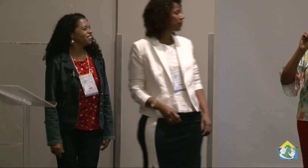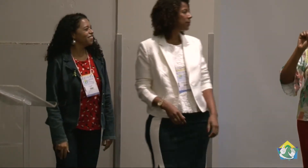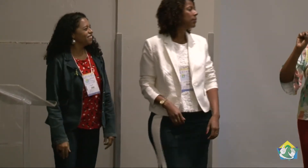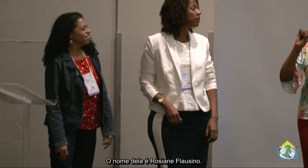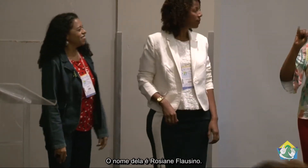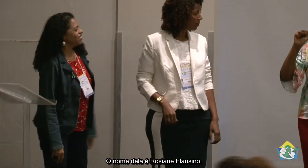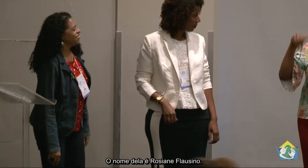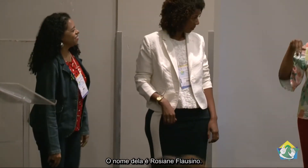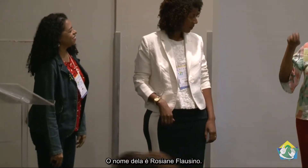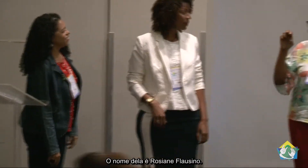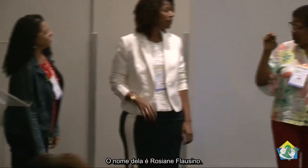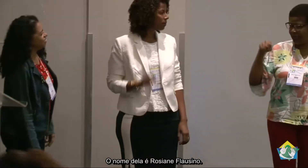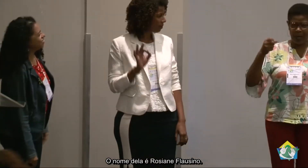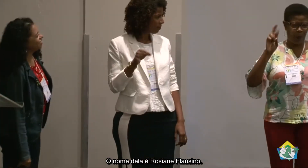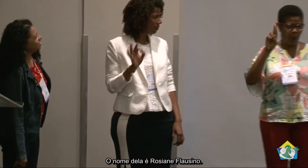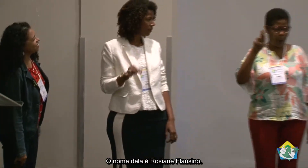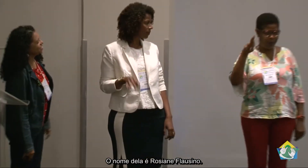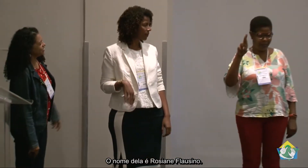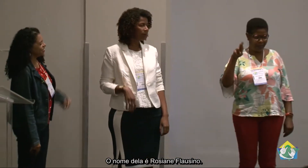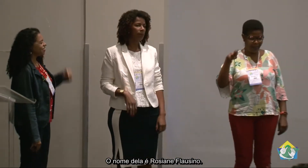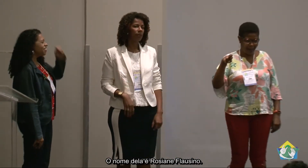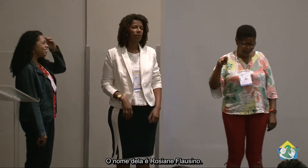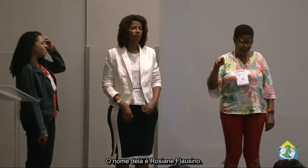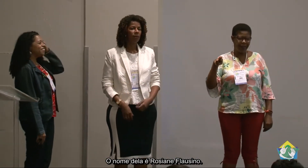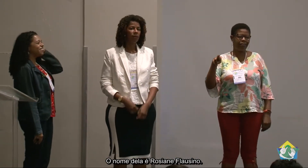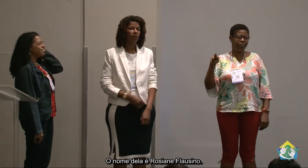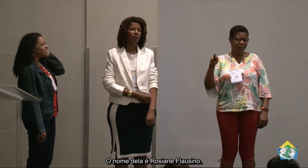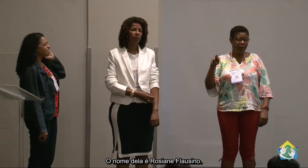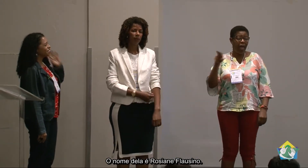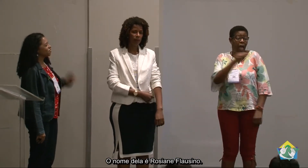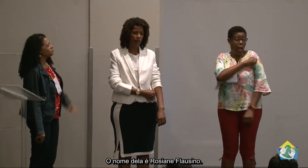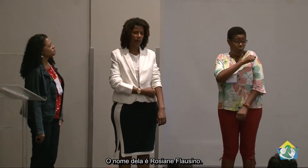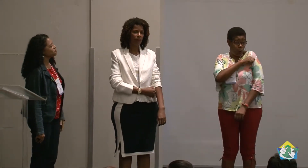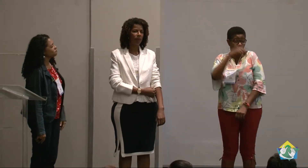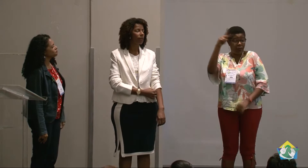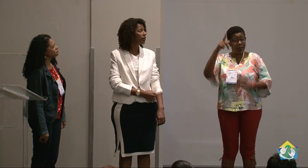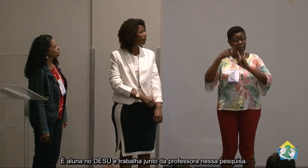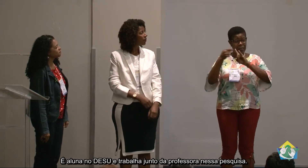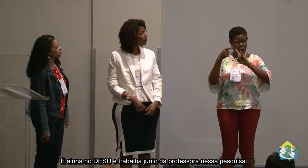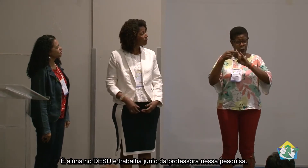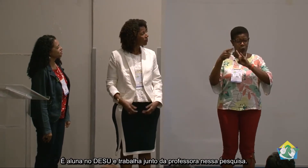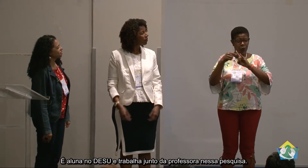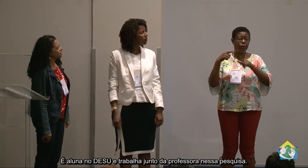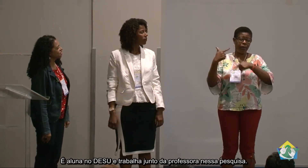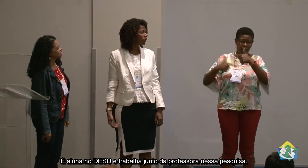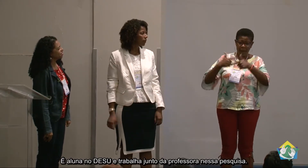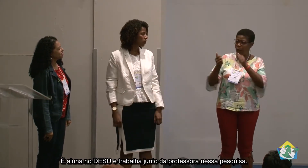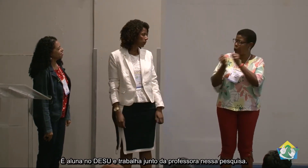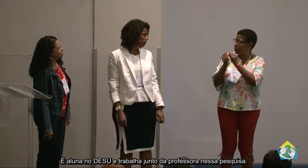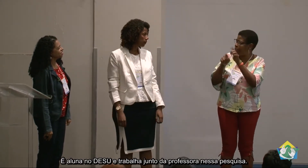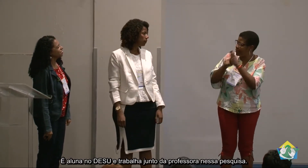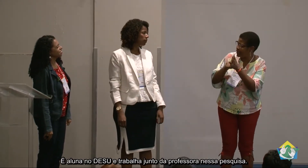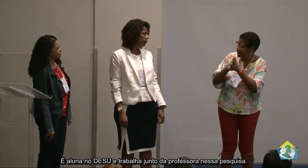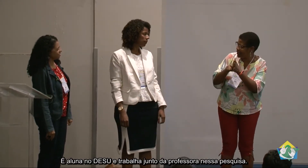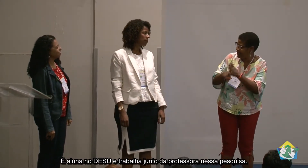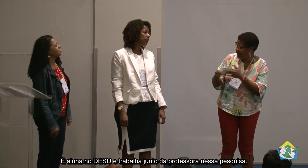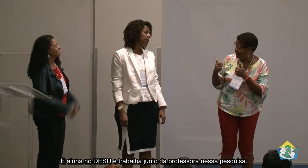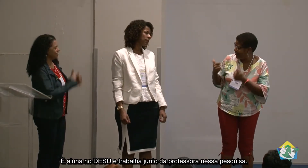O nome da aluna bolsista Rosiane Flauzino. Também é aluna do DESU e trabalha junto na